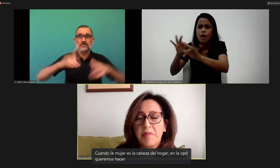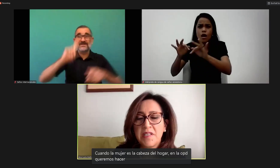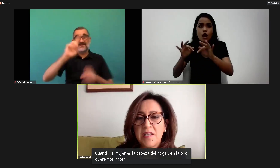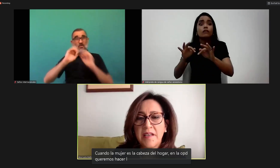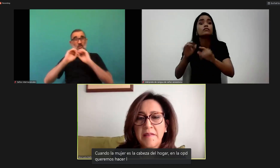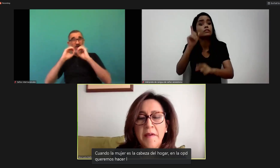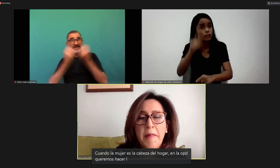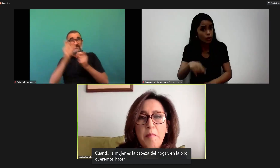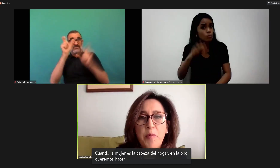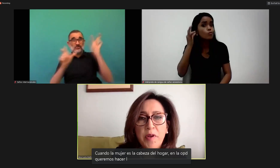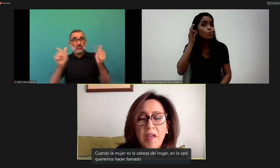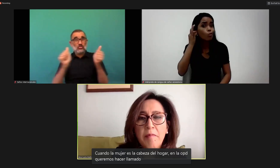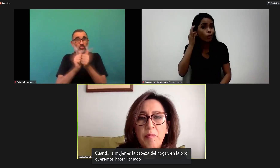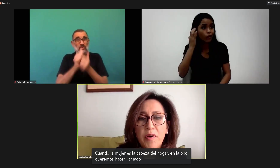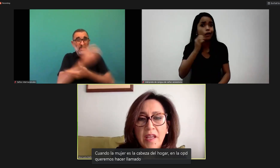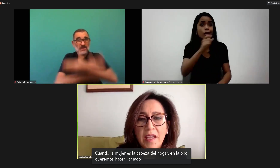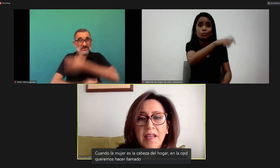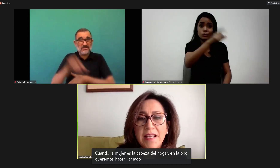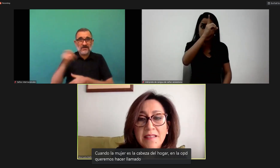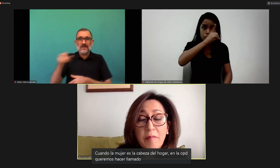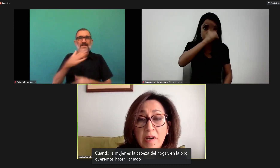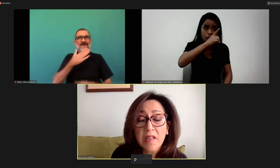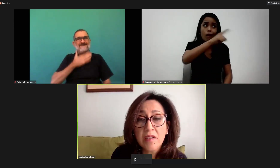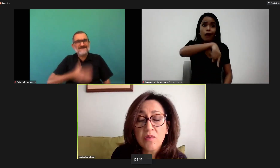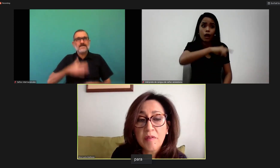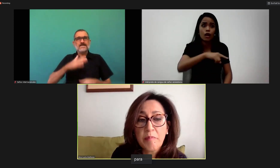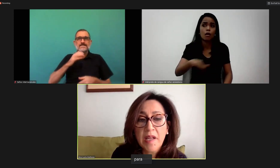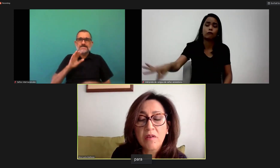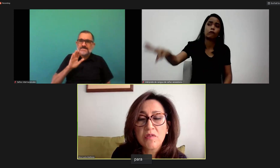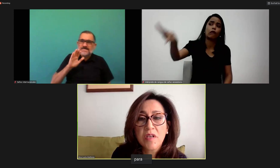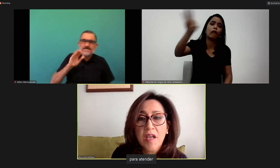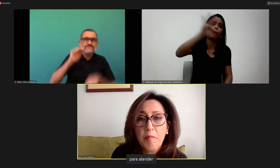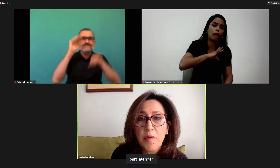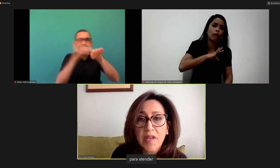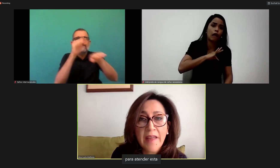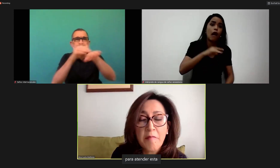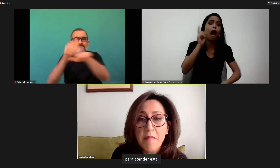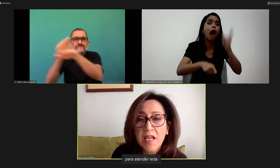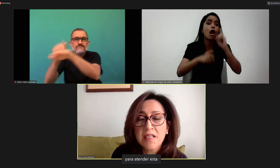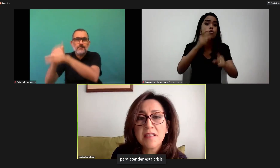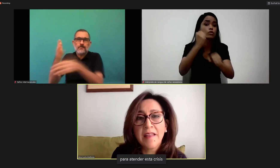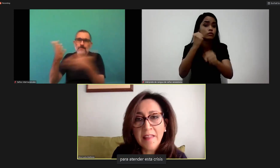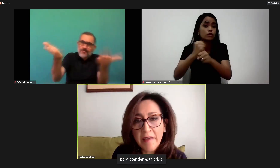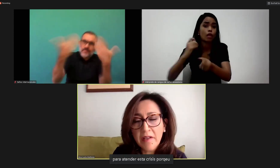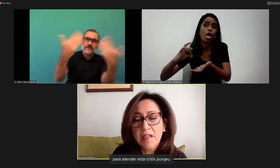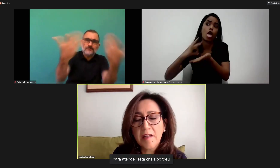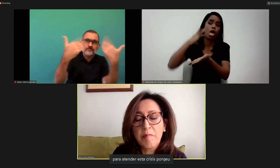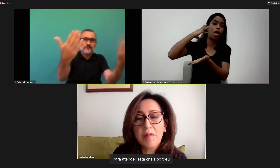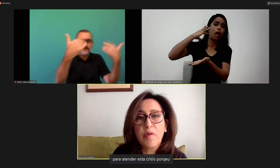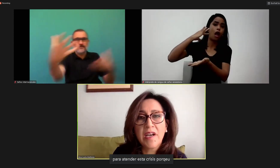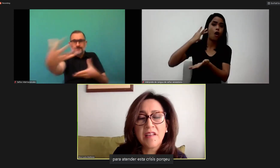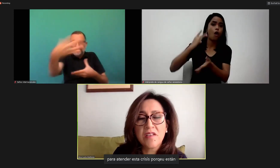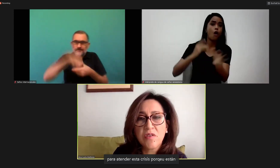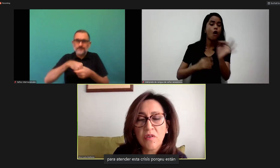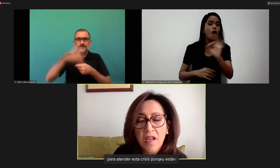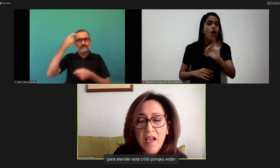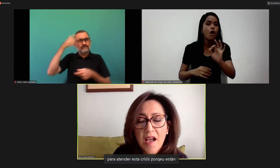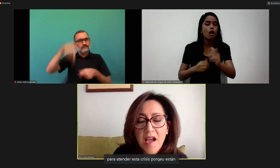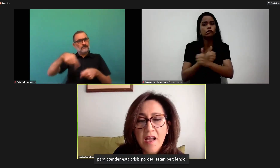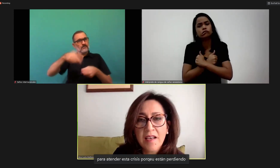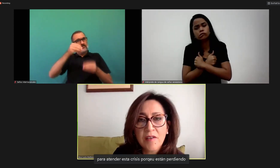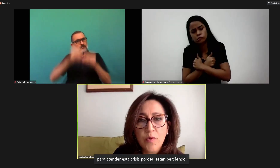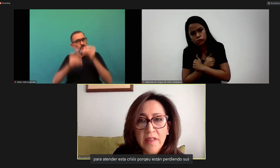con discapacidad. ¿Por qué? Porque están perdiendo sus empleos, porque además deben también poner